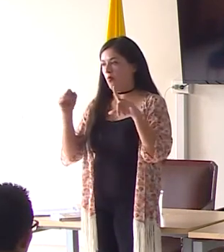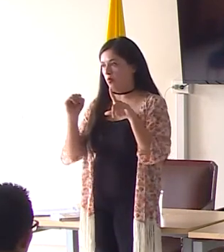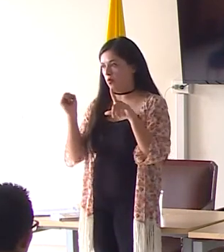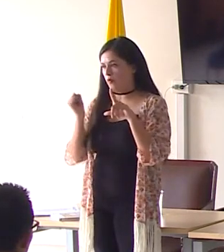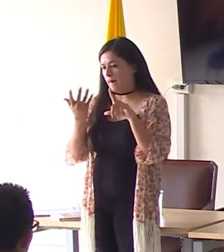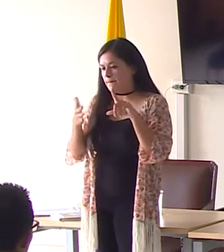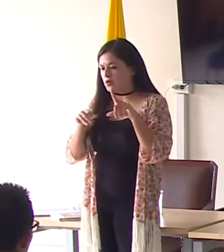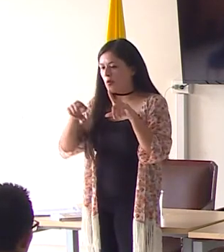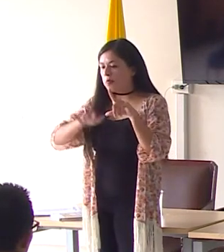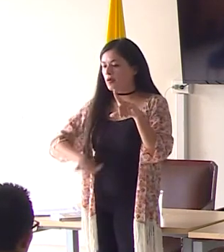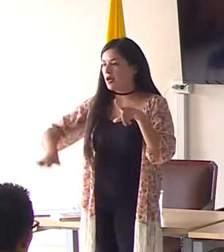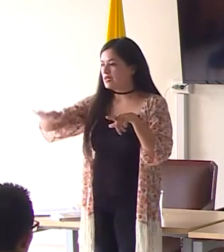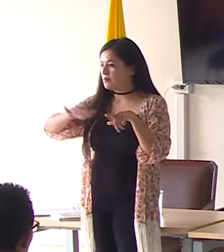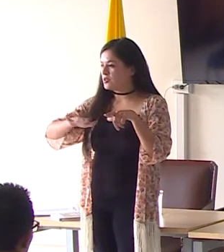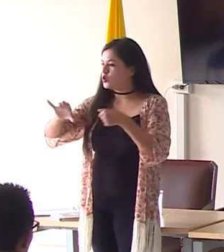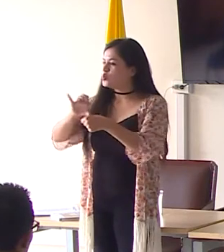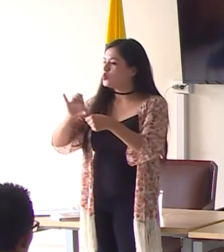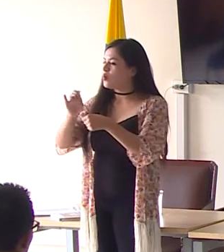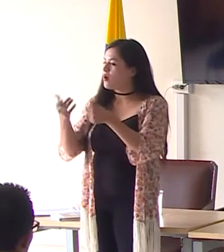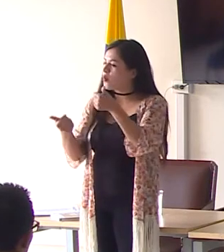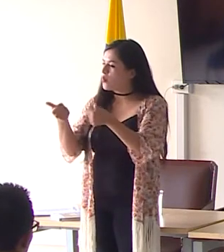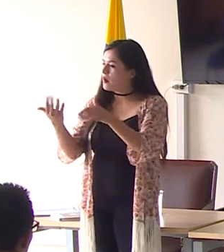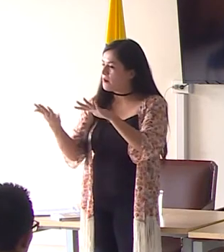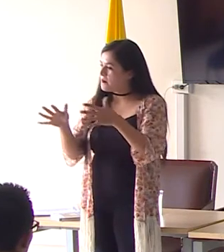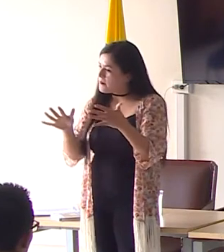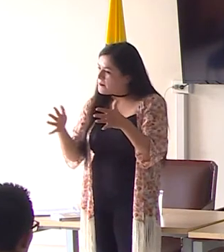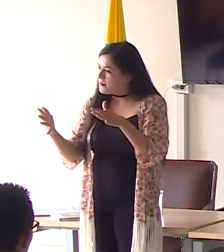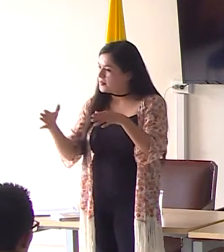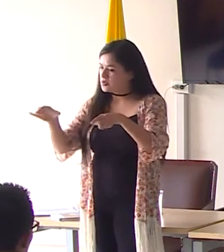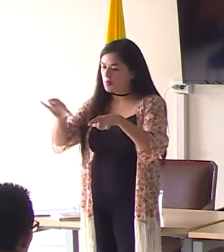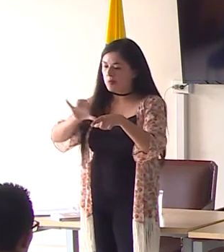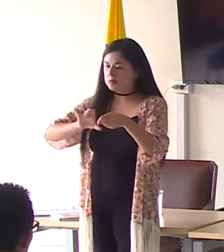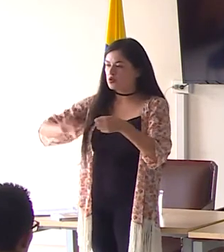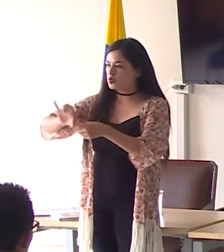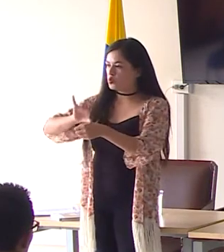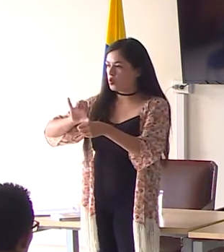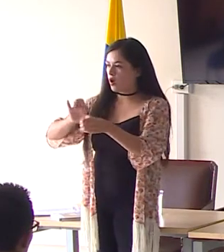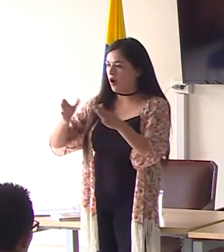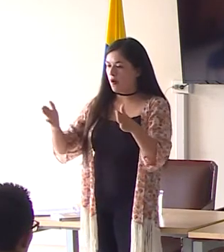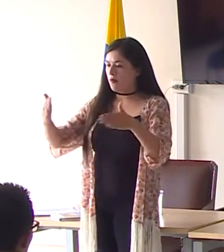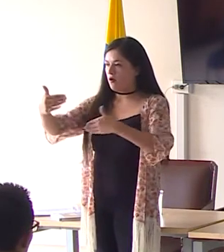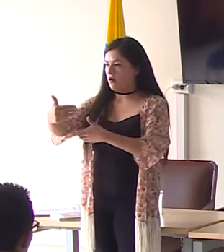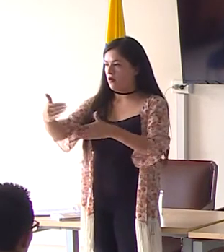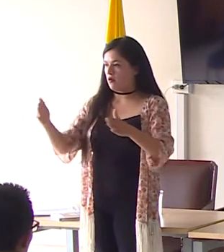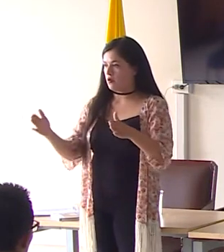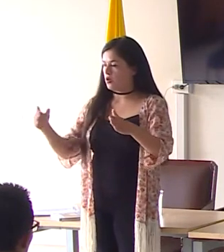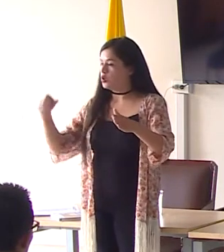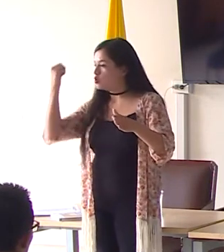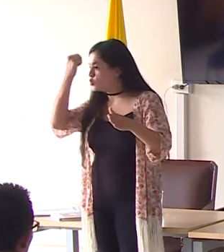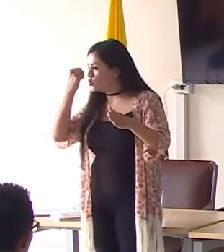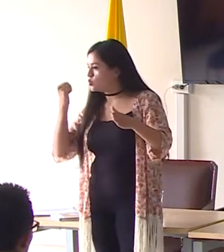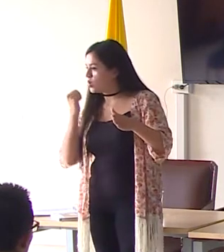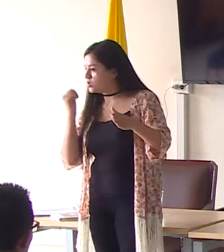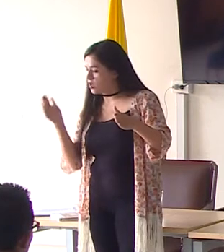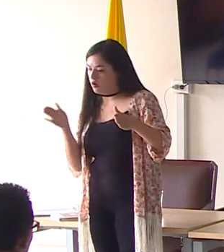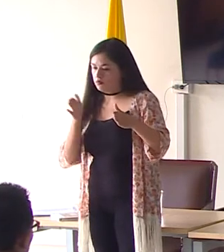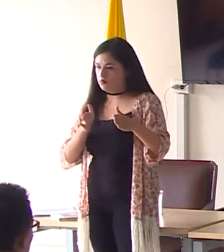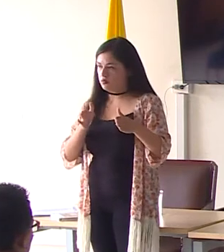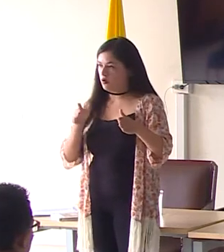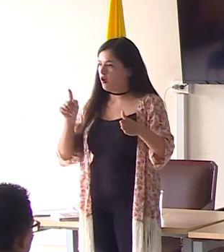el territorio metropolitano de bogotá está fundamentalmente comprendido entre lo que es los nuevos de soacha facatativá